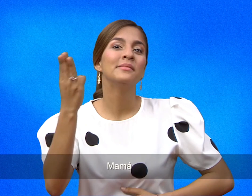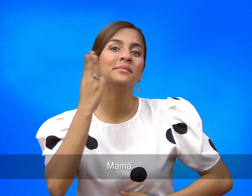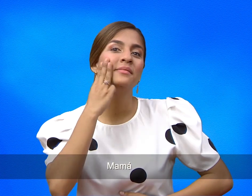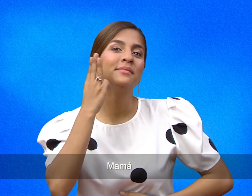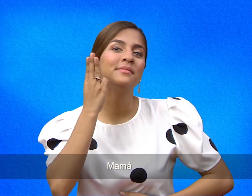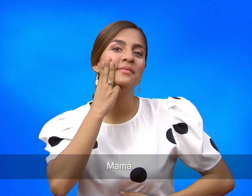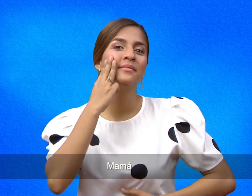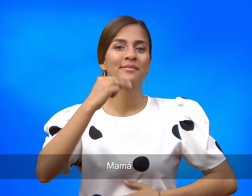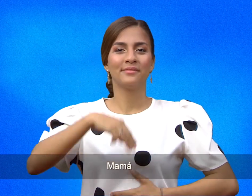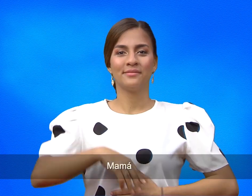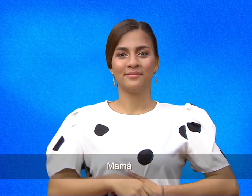Mamá.